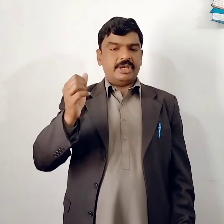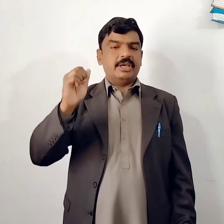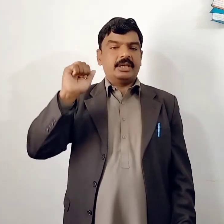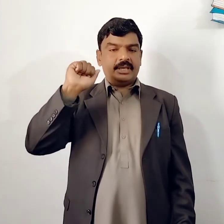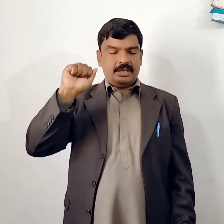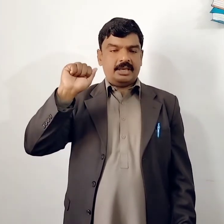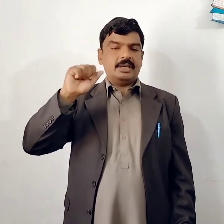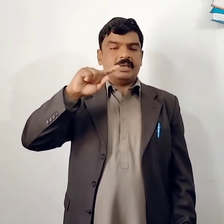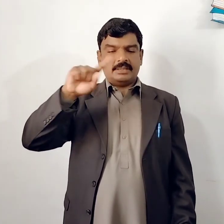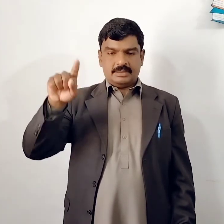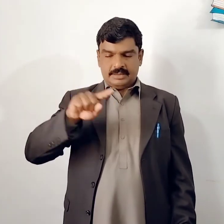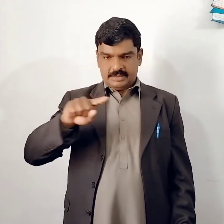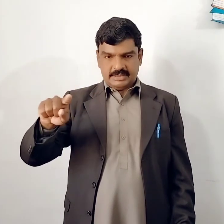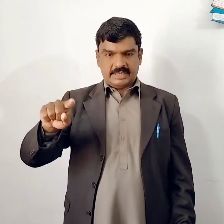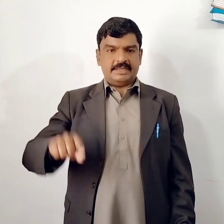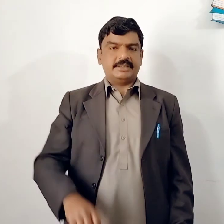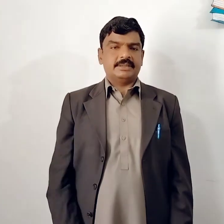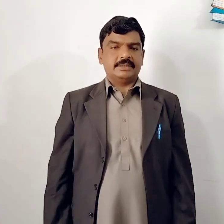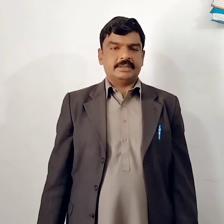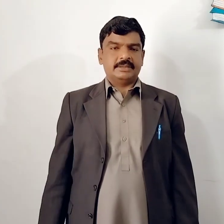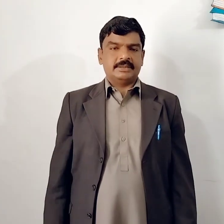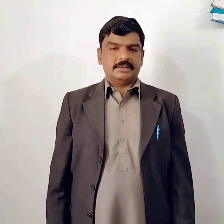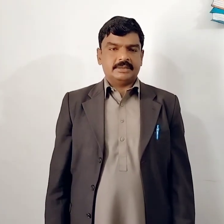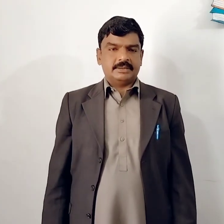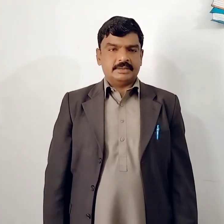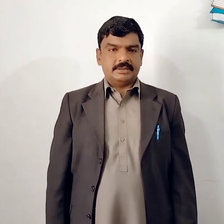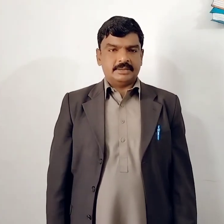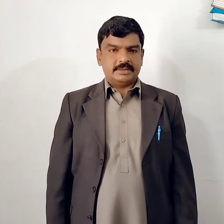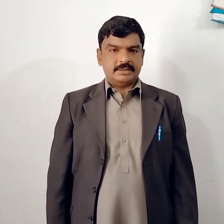جنگیشن سکتا مجھے جنگیشن مجھے